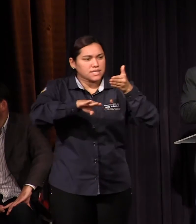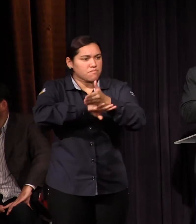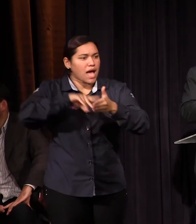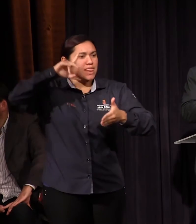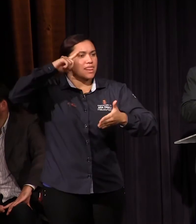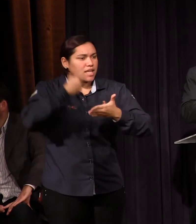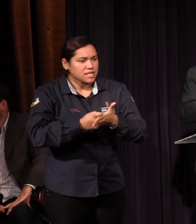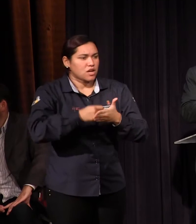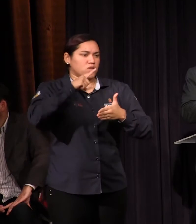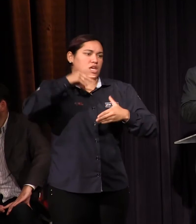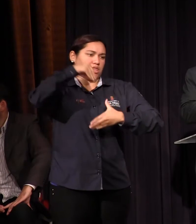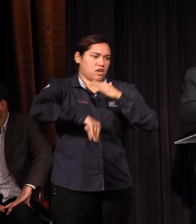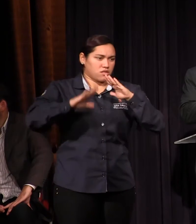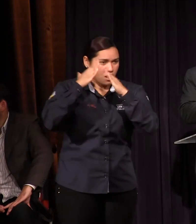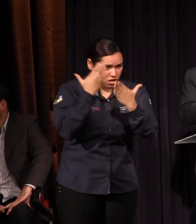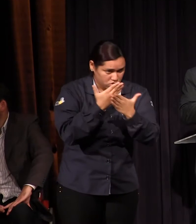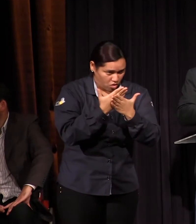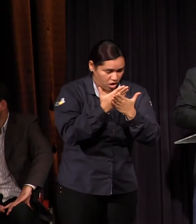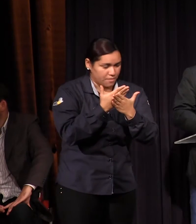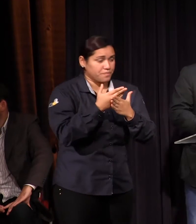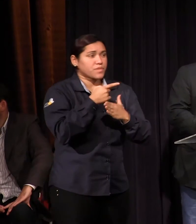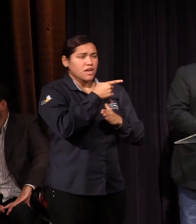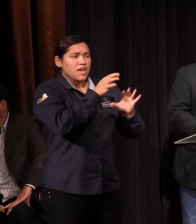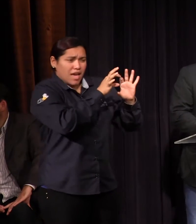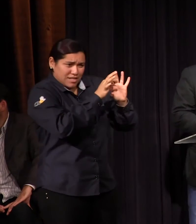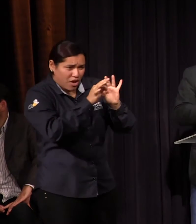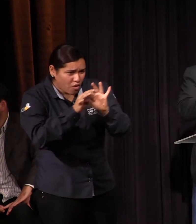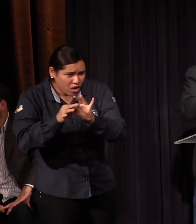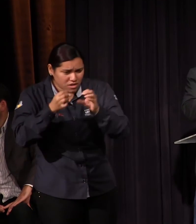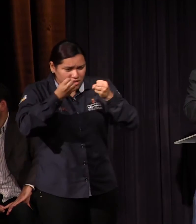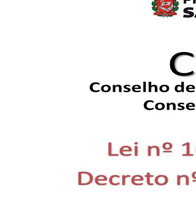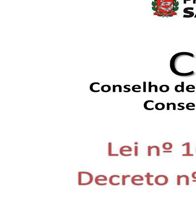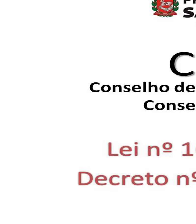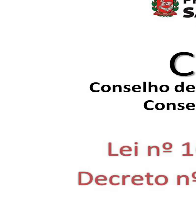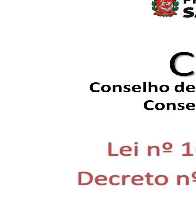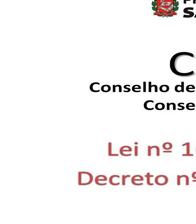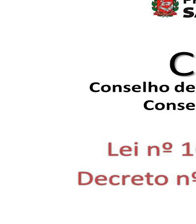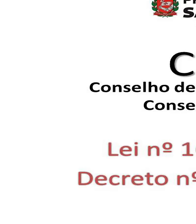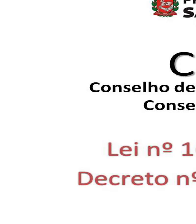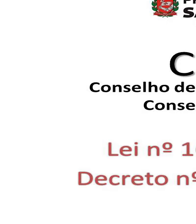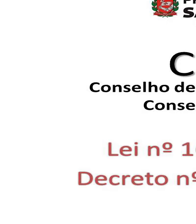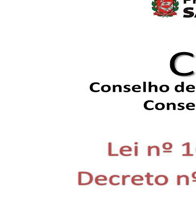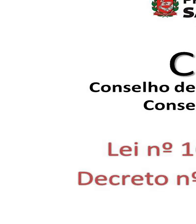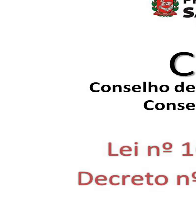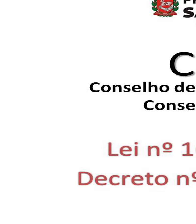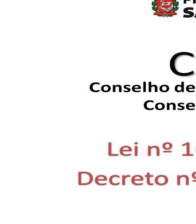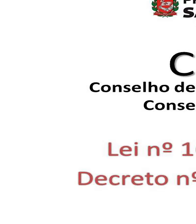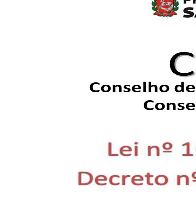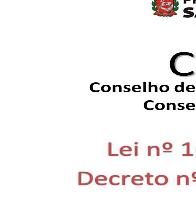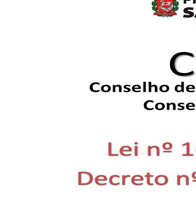decisões neste contexto está o conselho de representantes de conselhos de